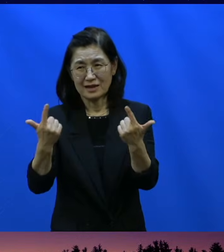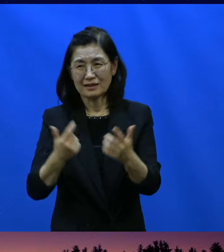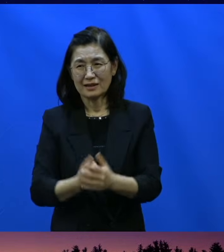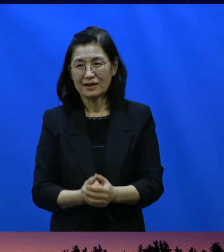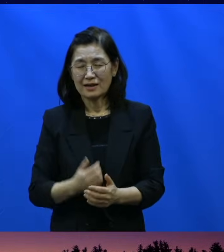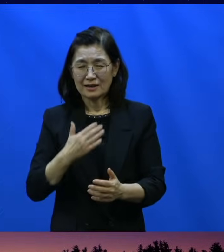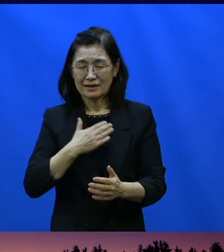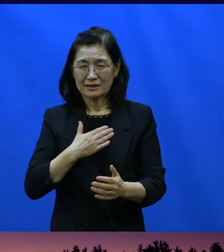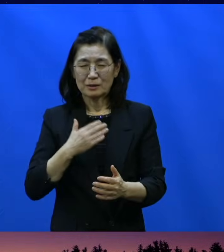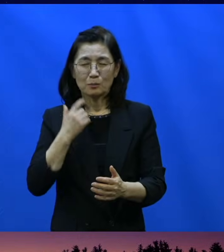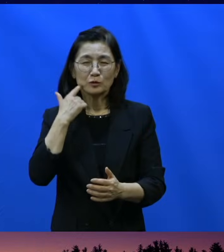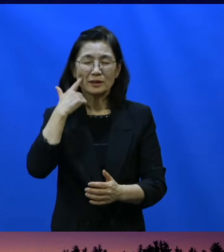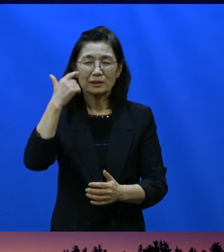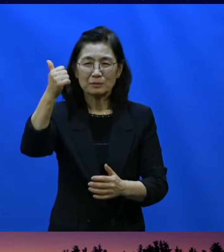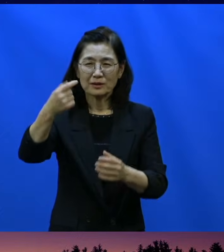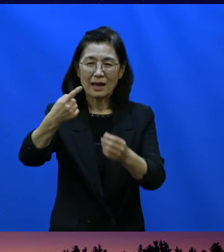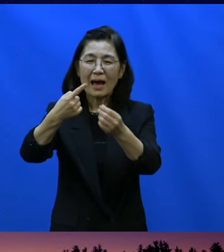더